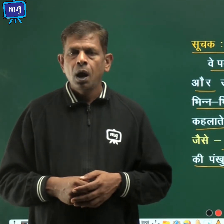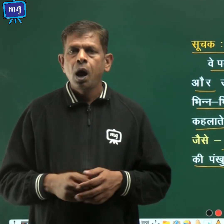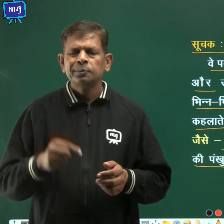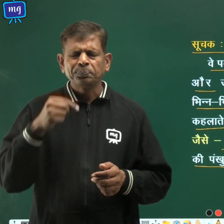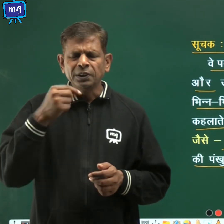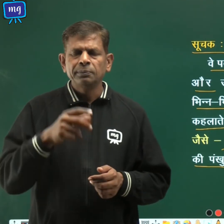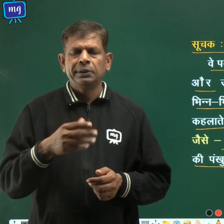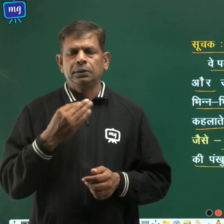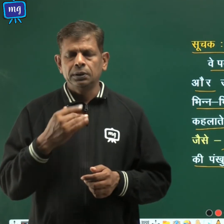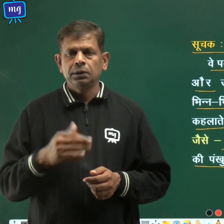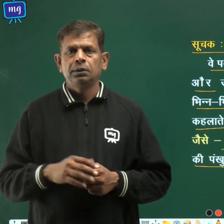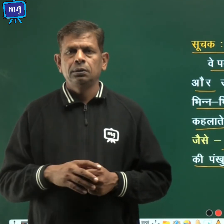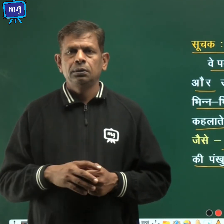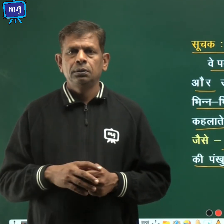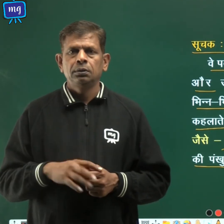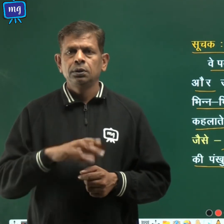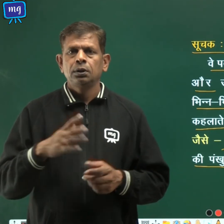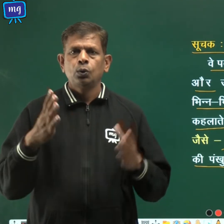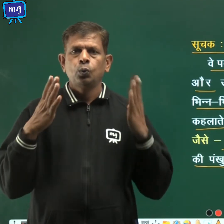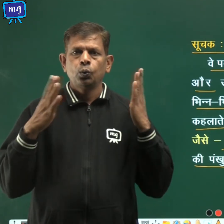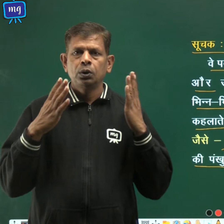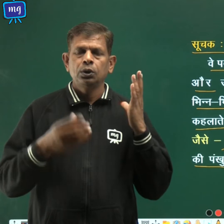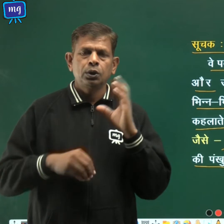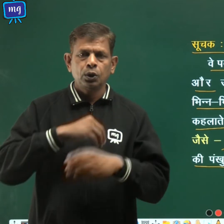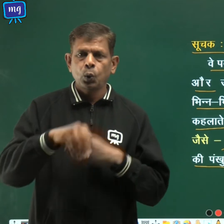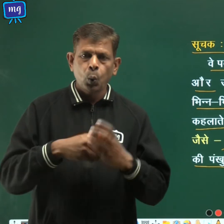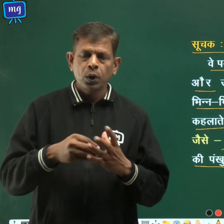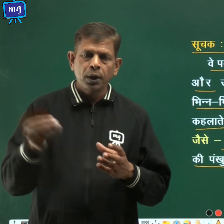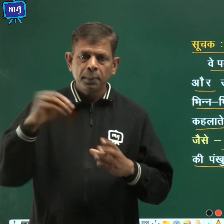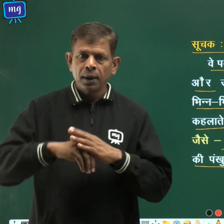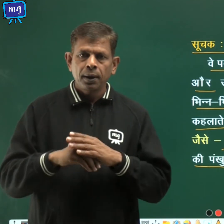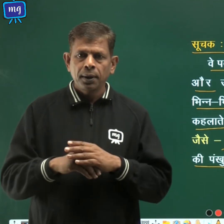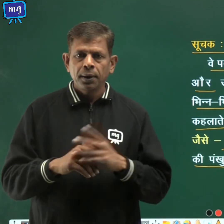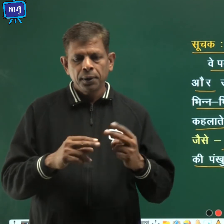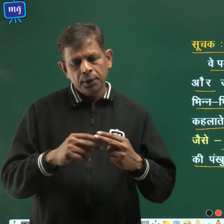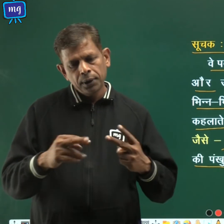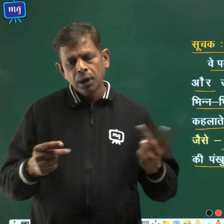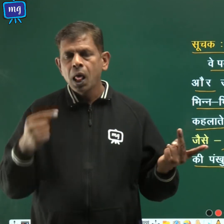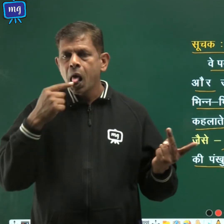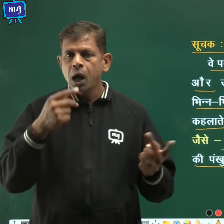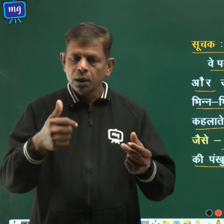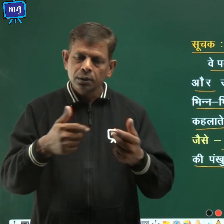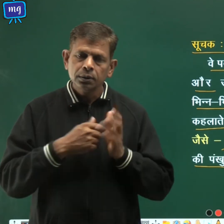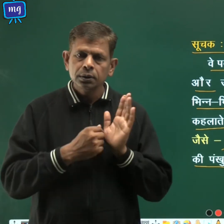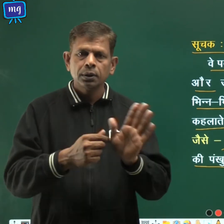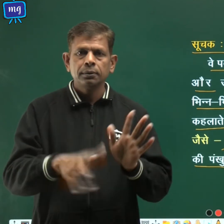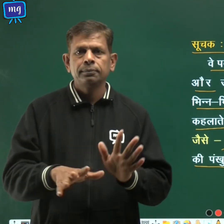अम्लीय, क्षारकीय या उदासीन विलयन में अलग अलग रंग देते हैं।